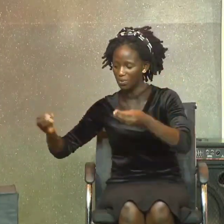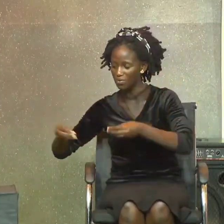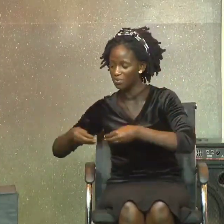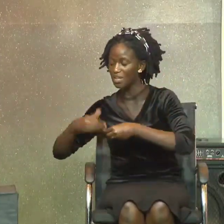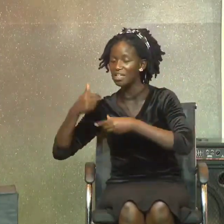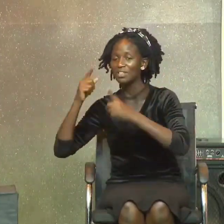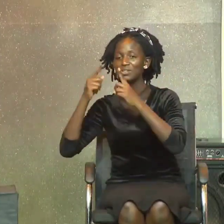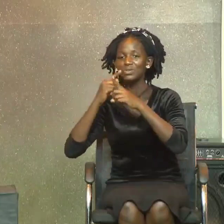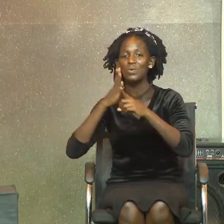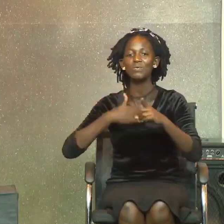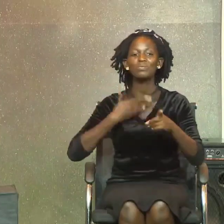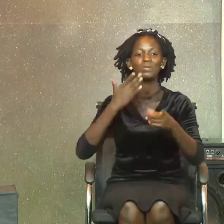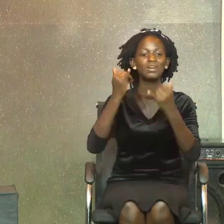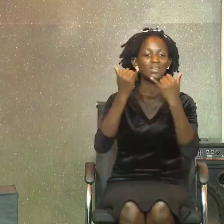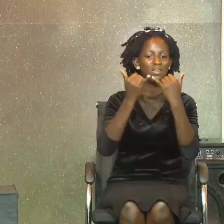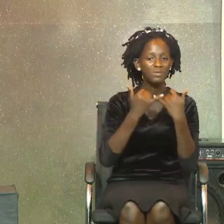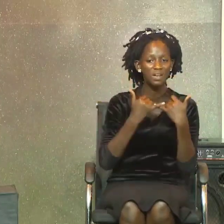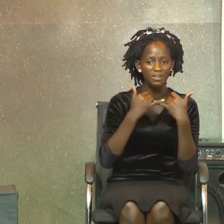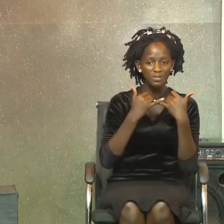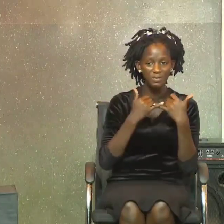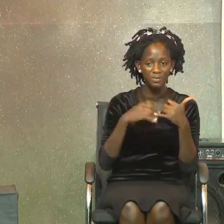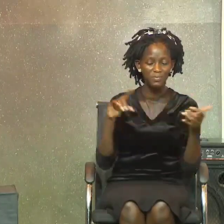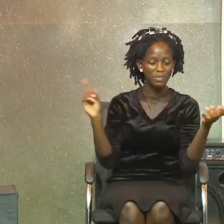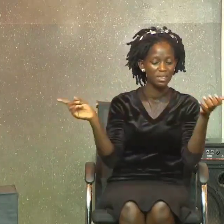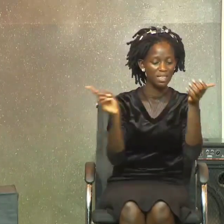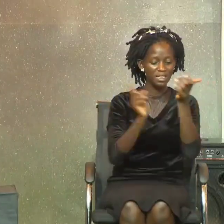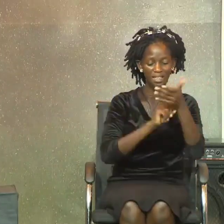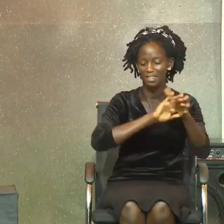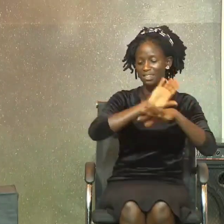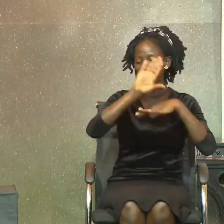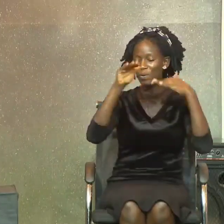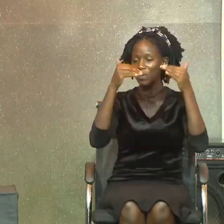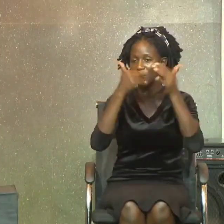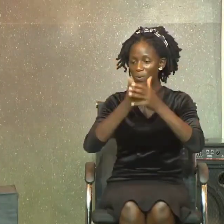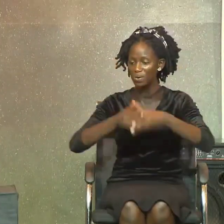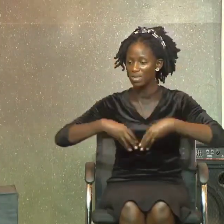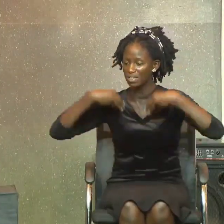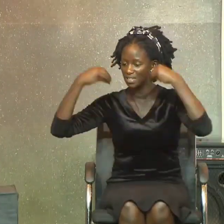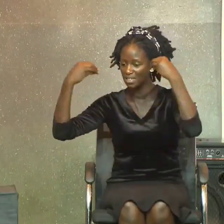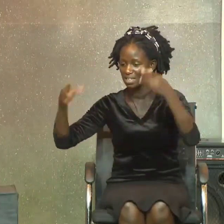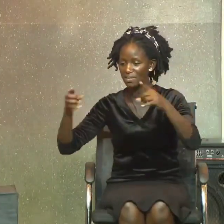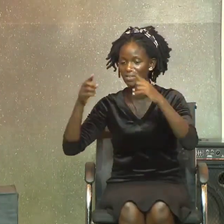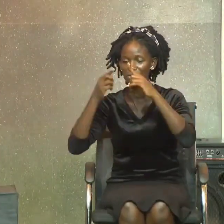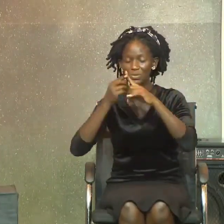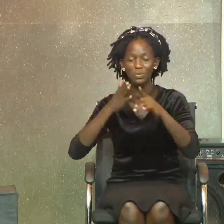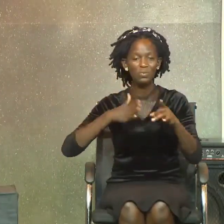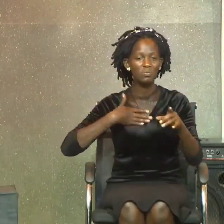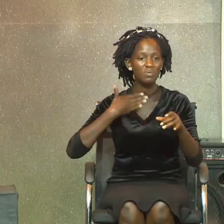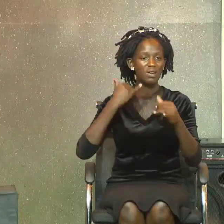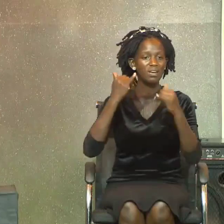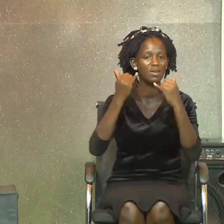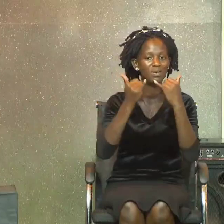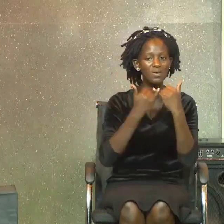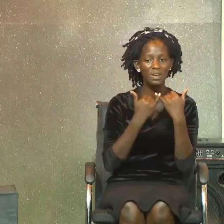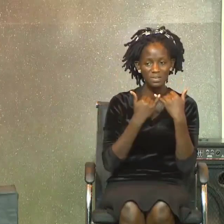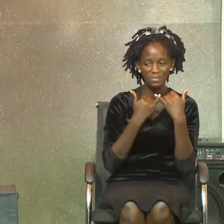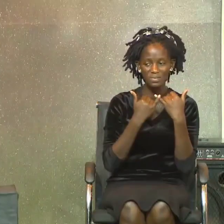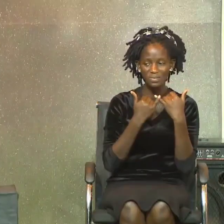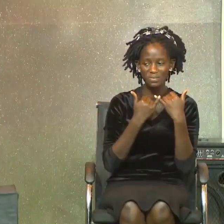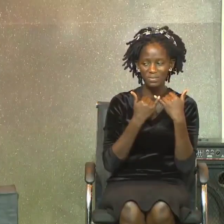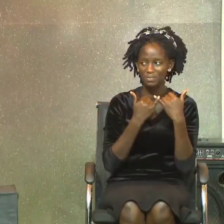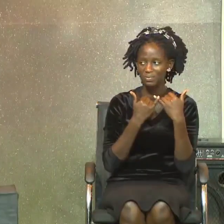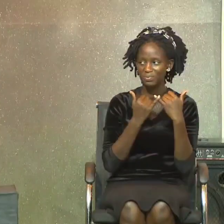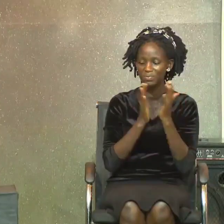obuto ne nkamutwalira mu mbeera ng'alowooza njja kudda nga nyiize yalaba